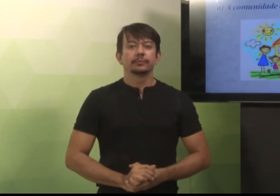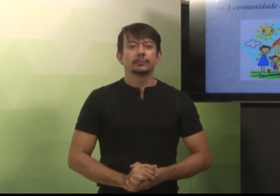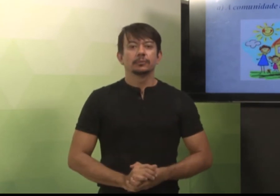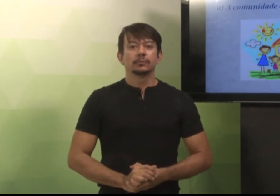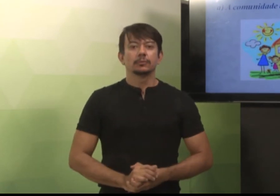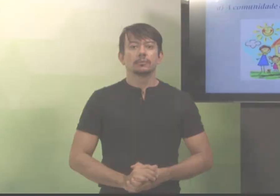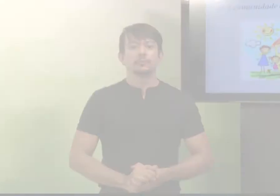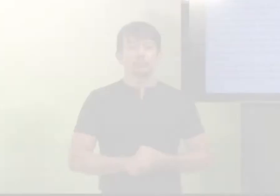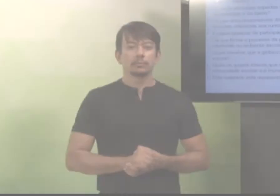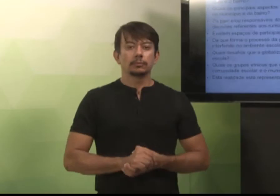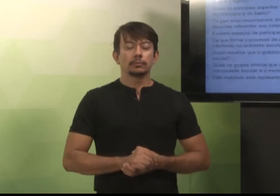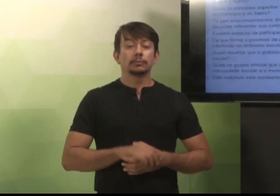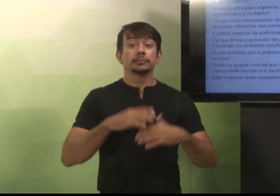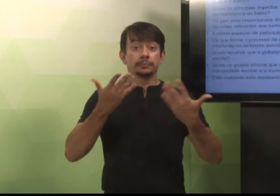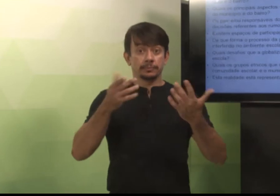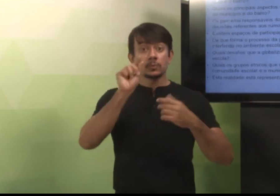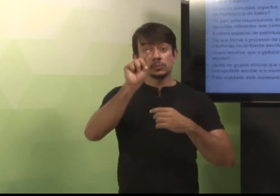algumas perguntas.